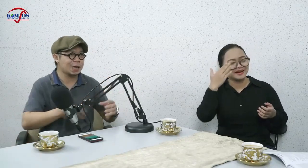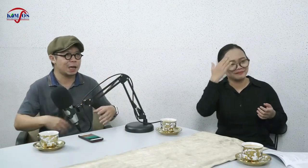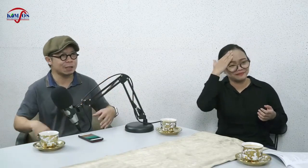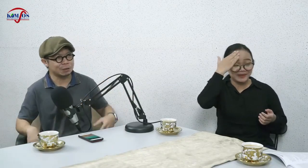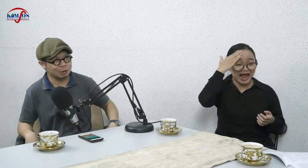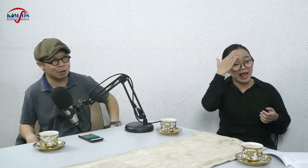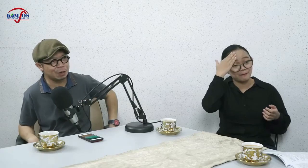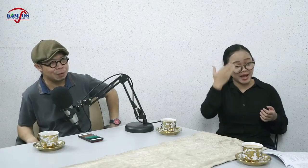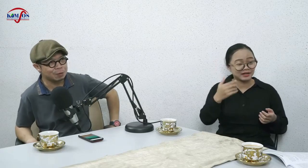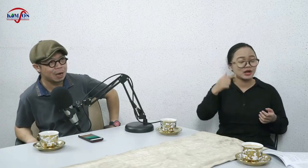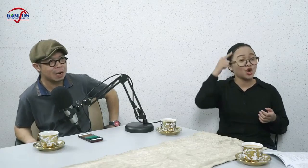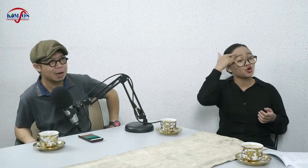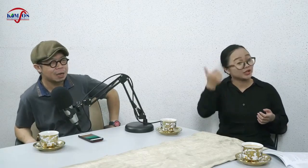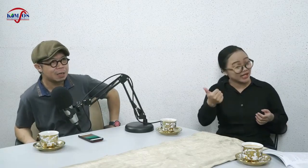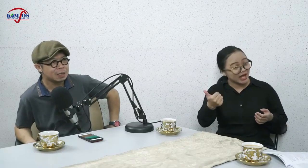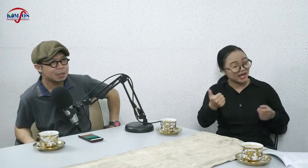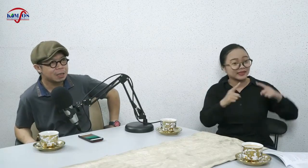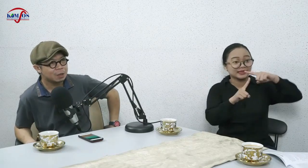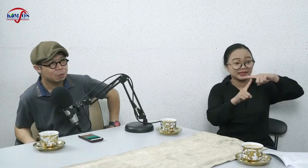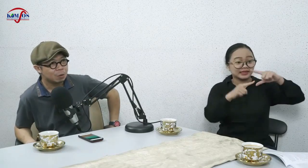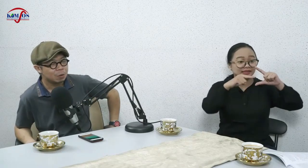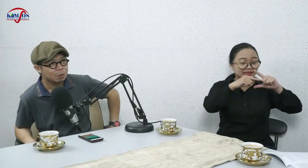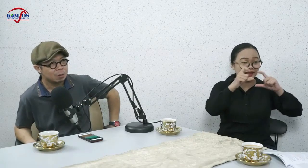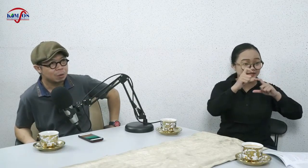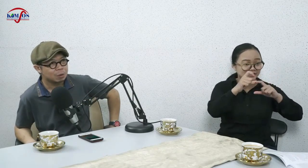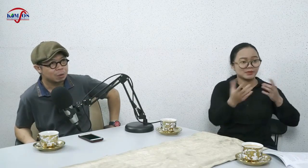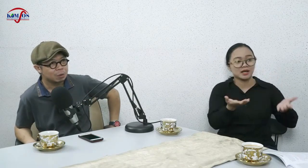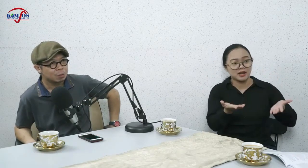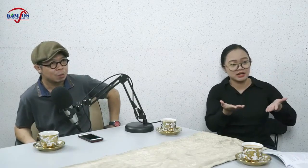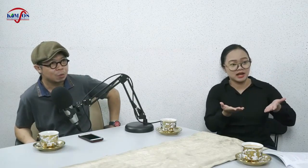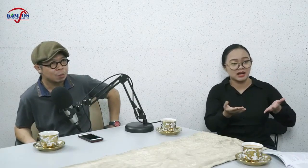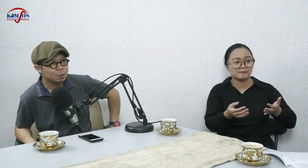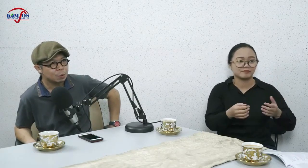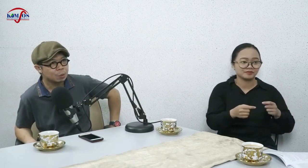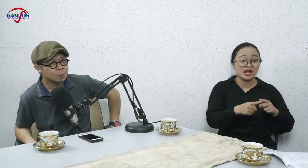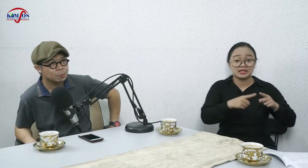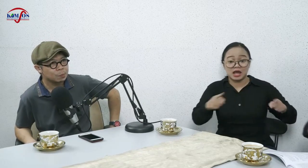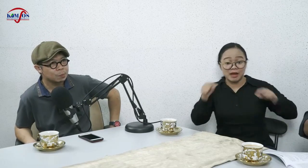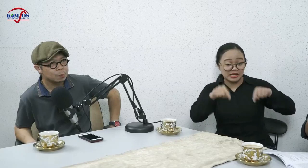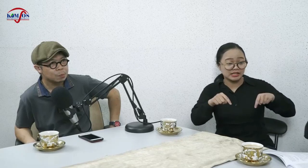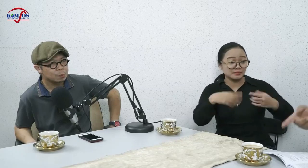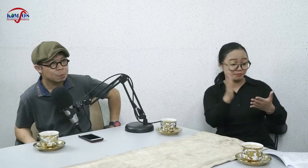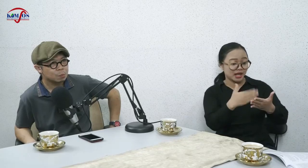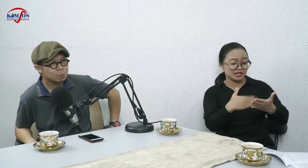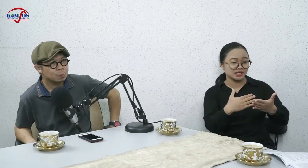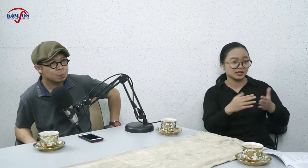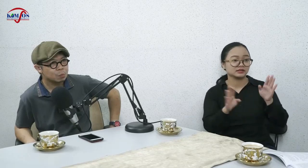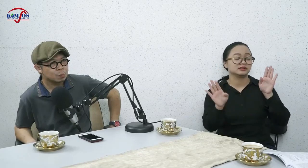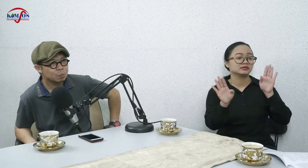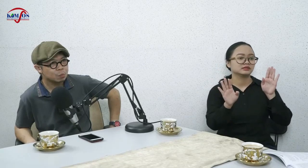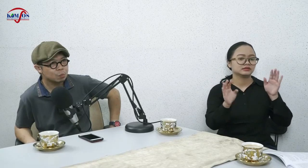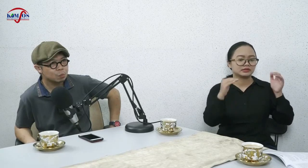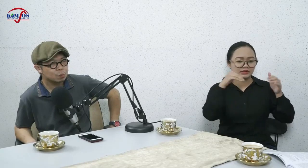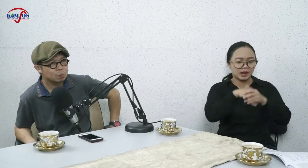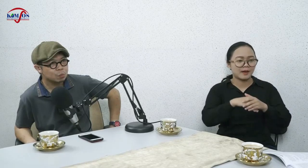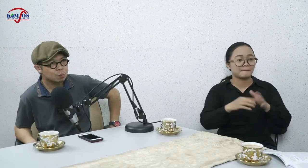Bagaimana tes masuk tes bagaimana selama ini belajar